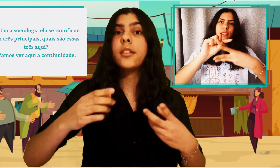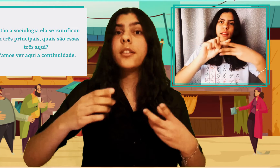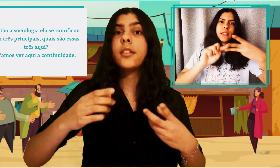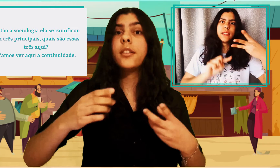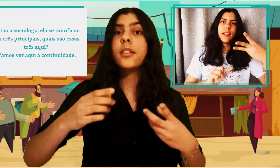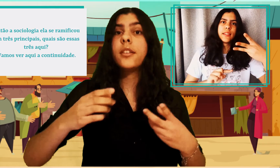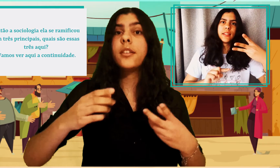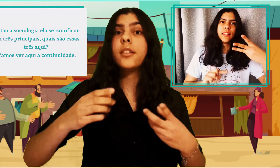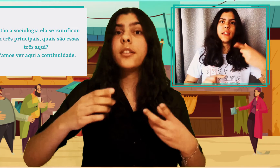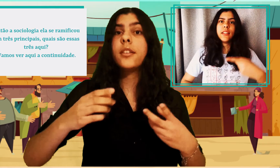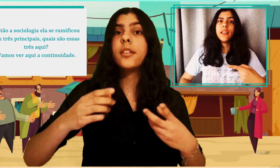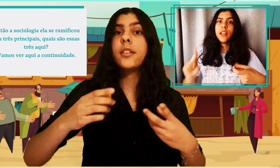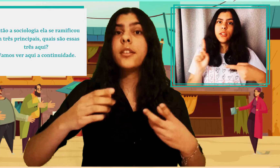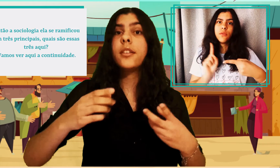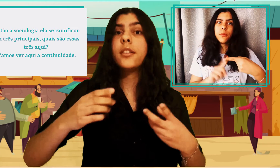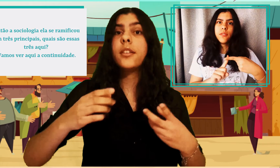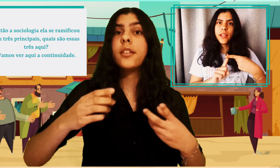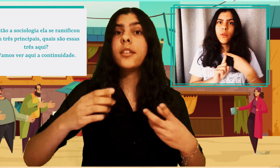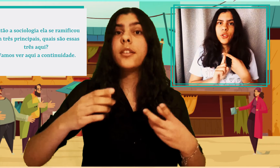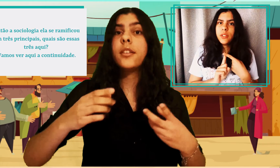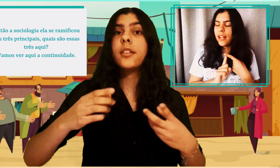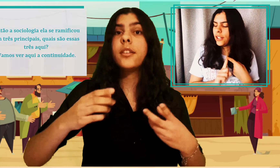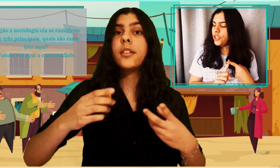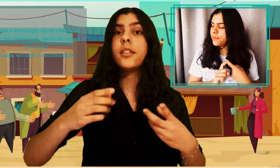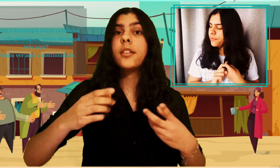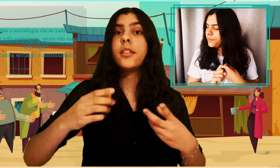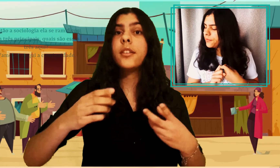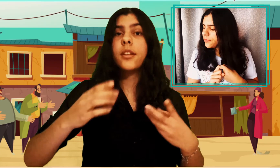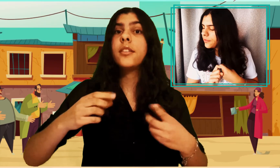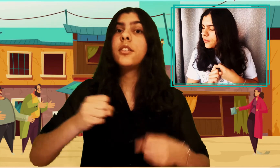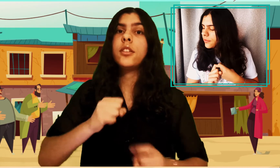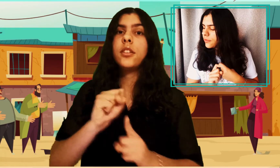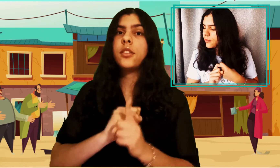quais são essas 3 aqui? Então, vamos ver aqui a continuidade.